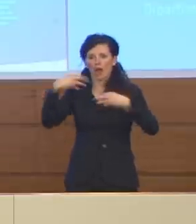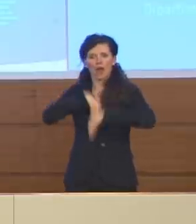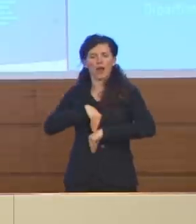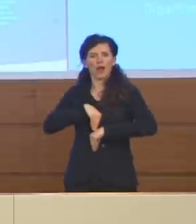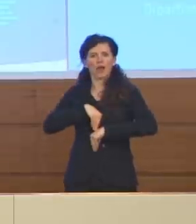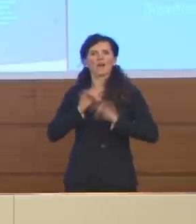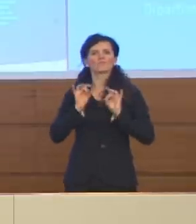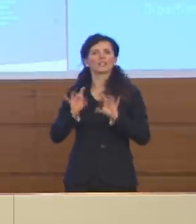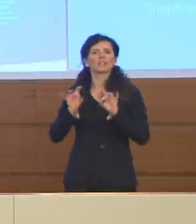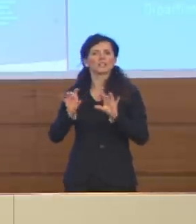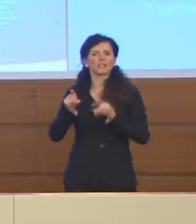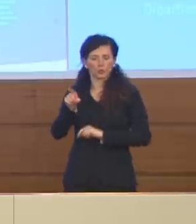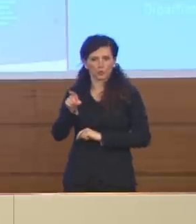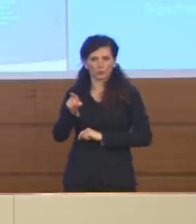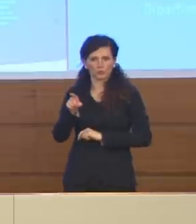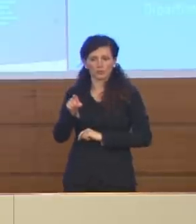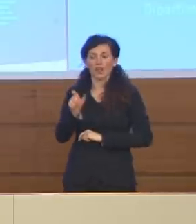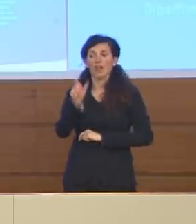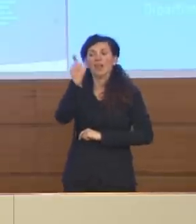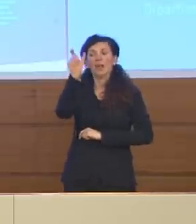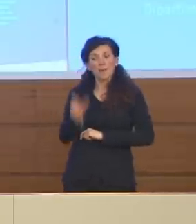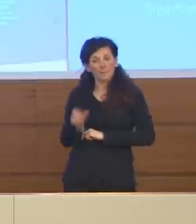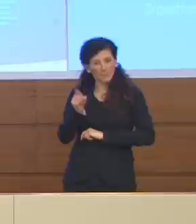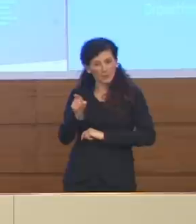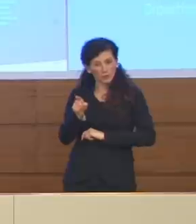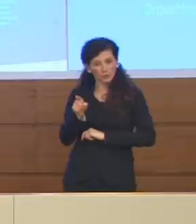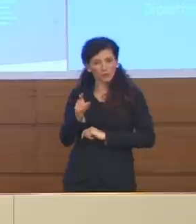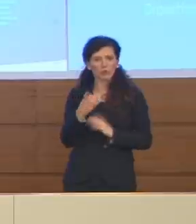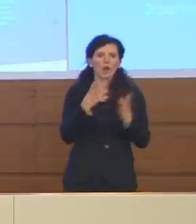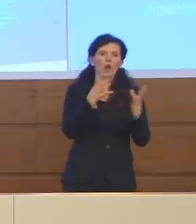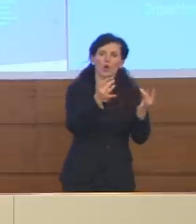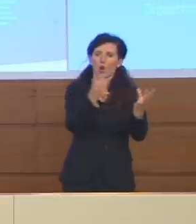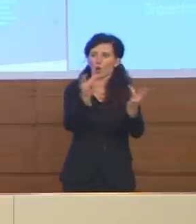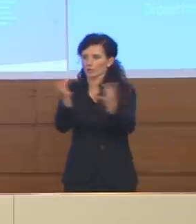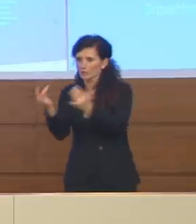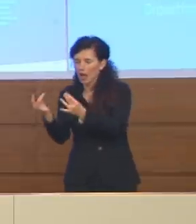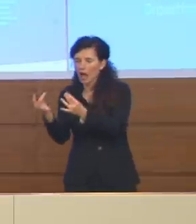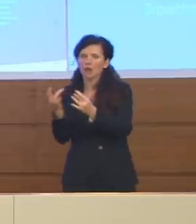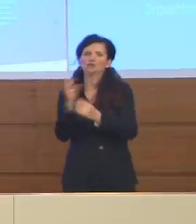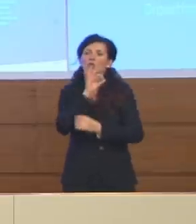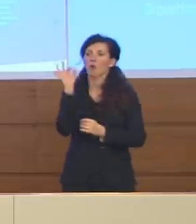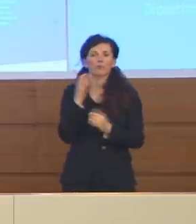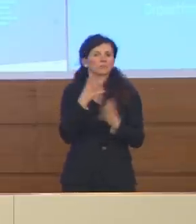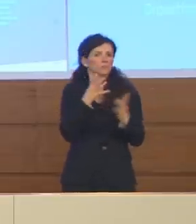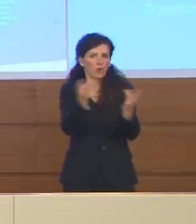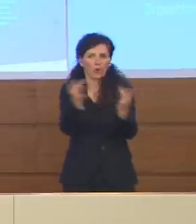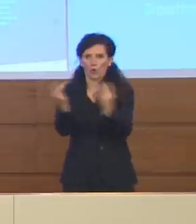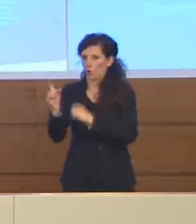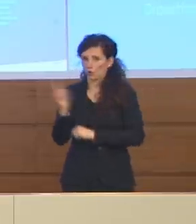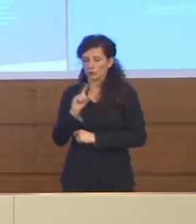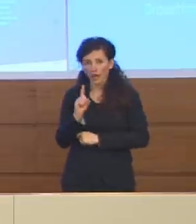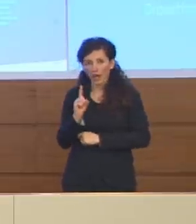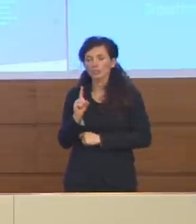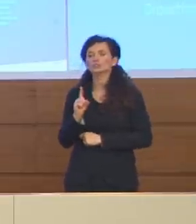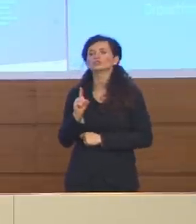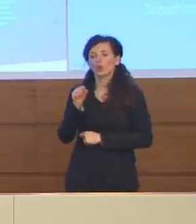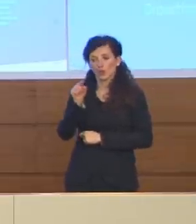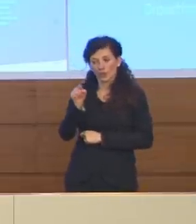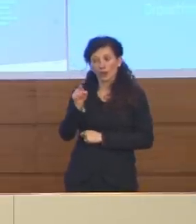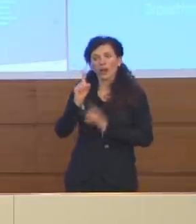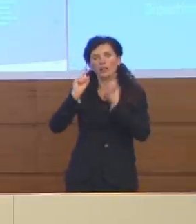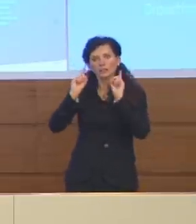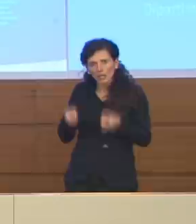la loro contagiosità piuttosto che no come lei sa ben definito deve essere